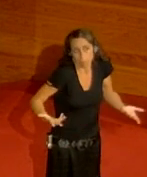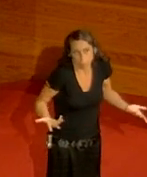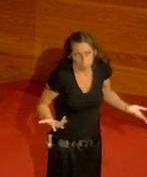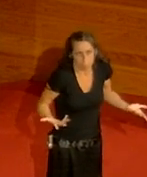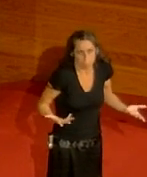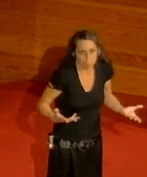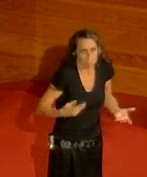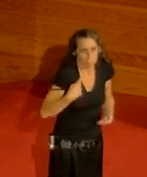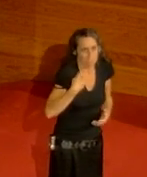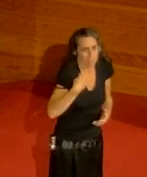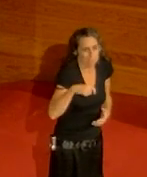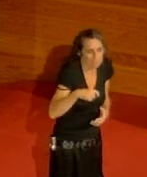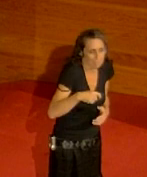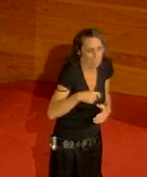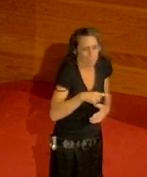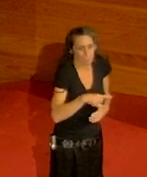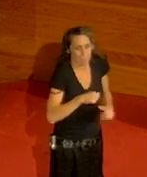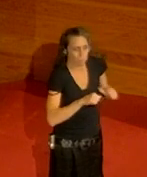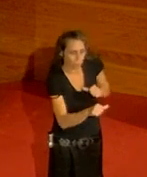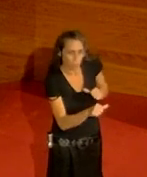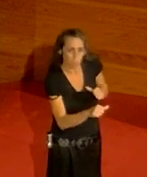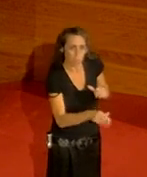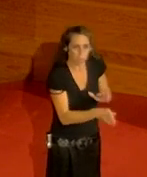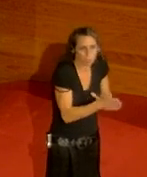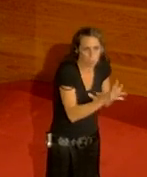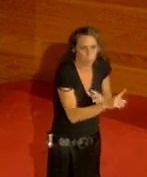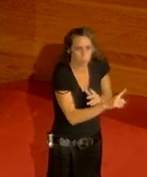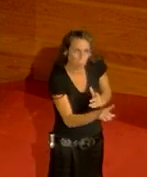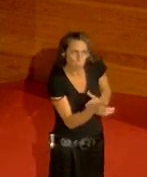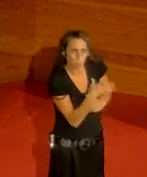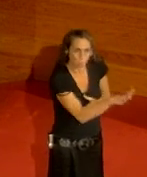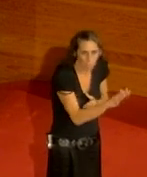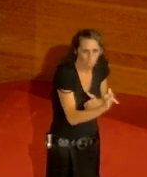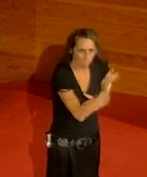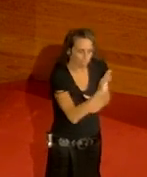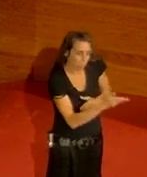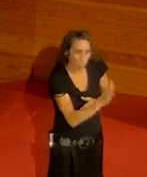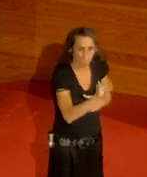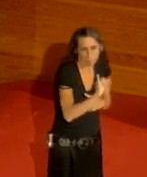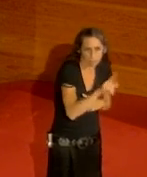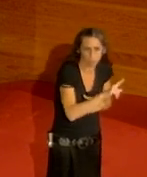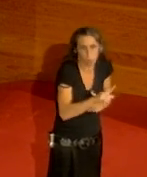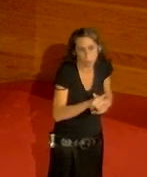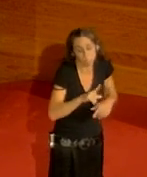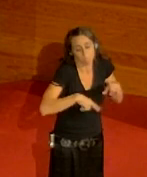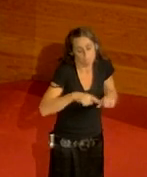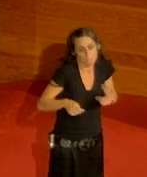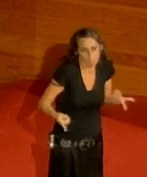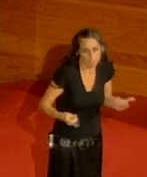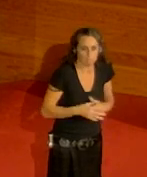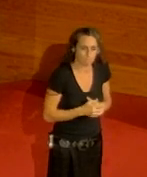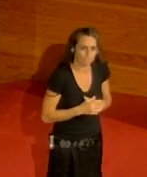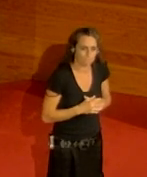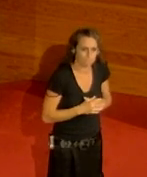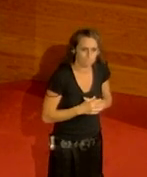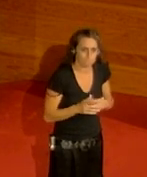presidente Primer Ministro condenado o no y luego Bueno pues la cláusula de anulación está a lo